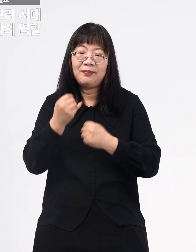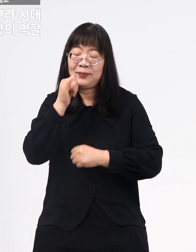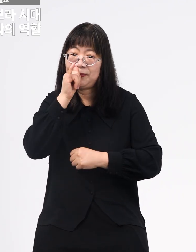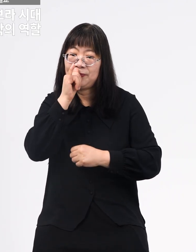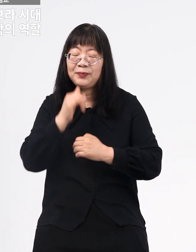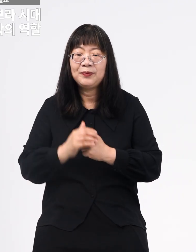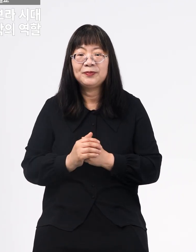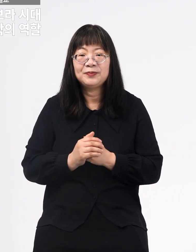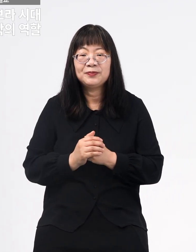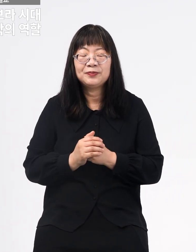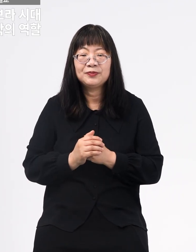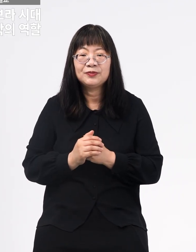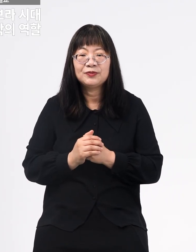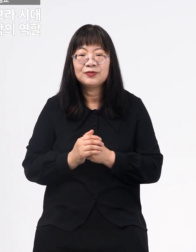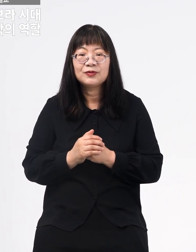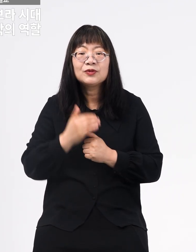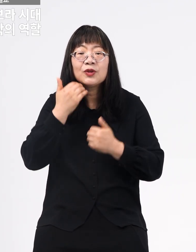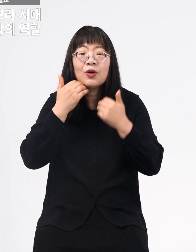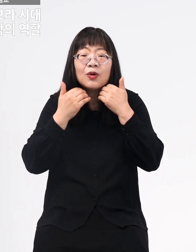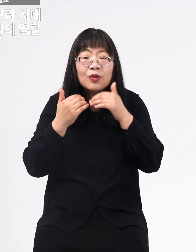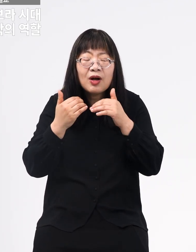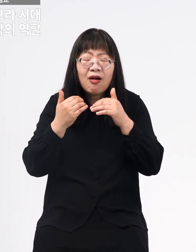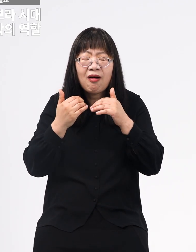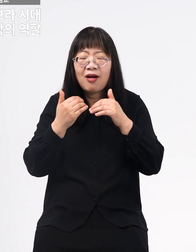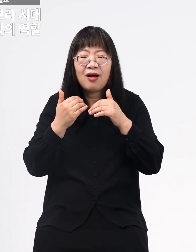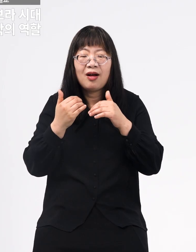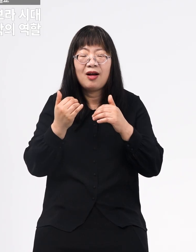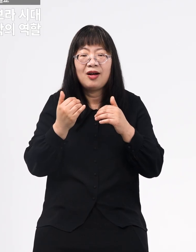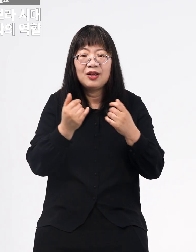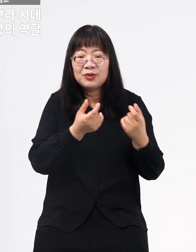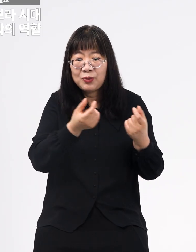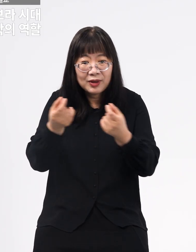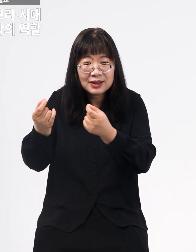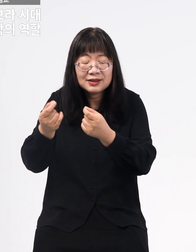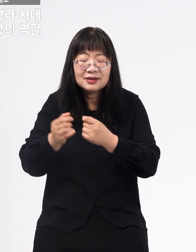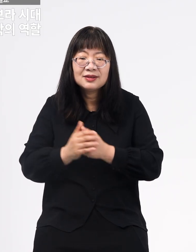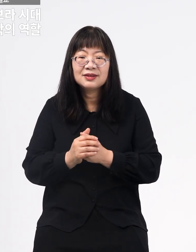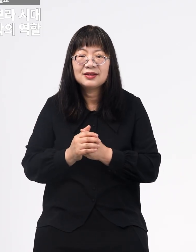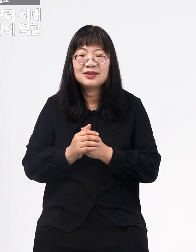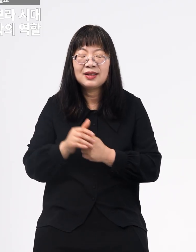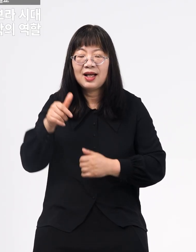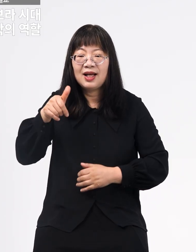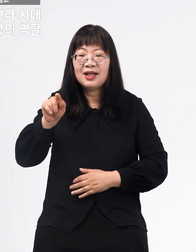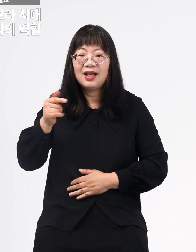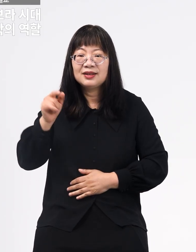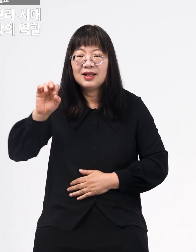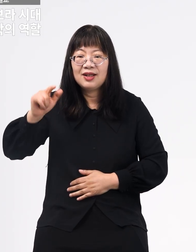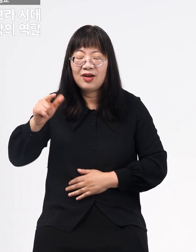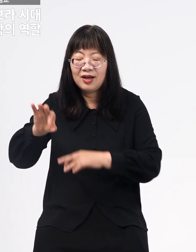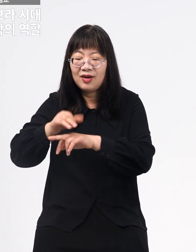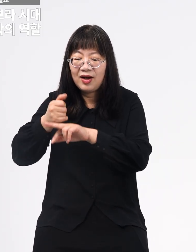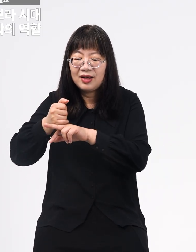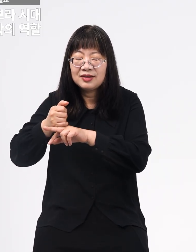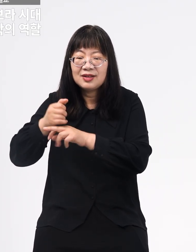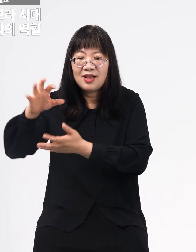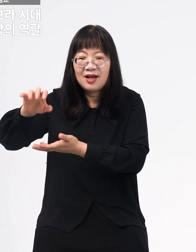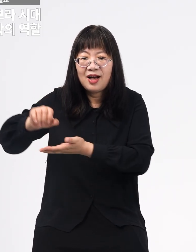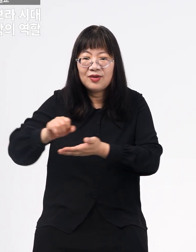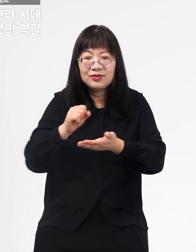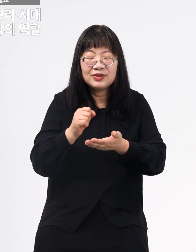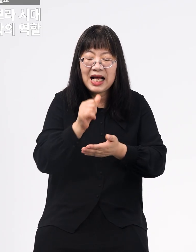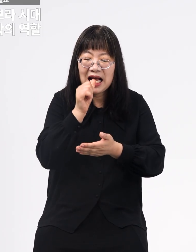누구나 사연이야 어찌됐든 간에 가나안 왕이 몰고 온